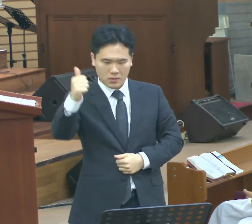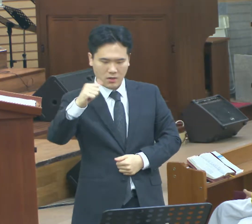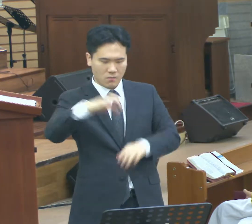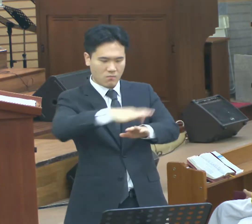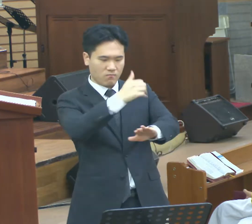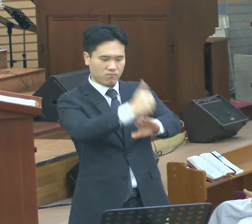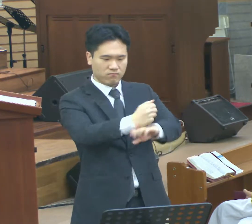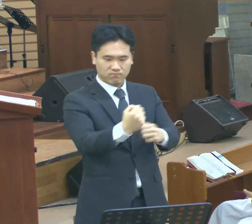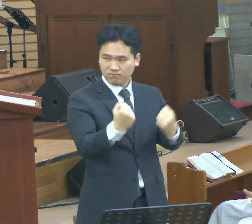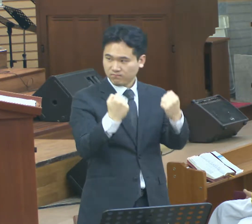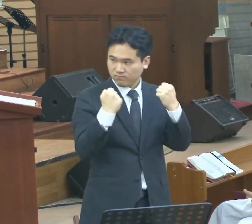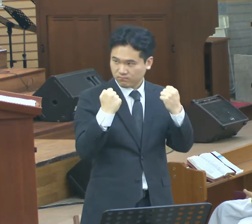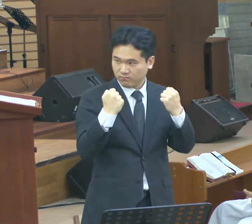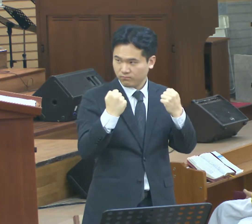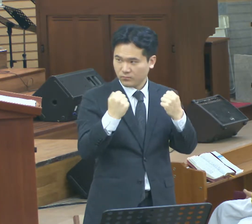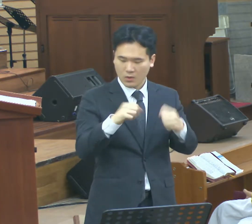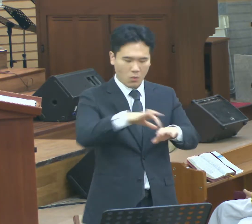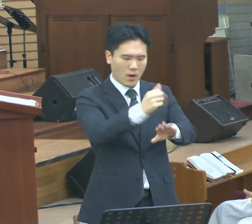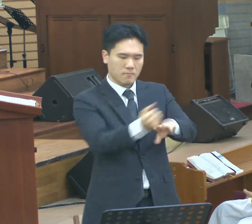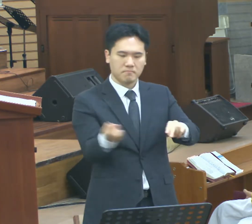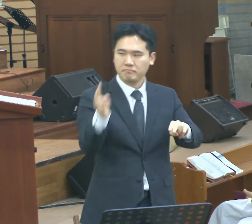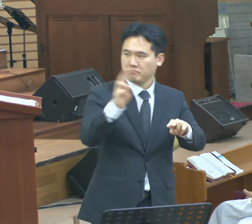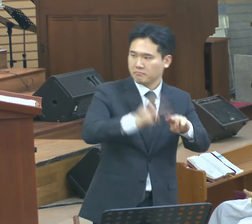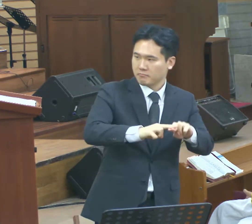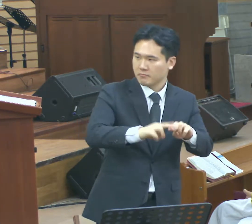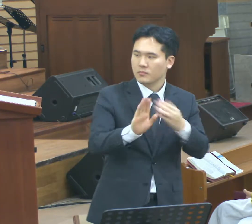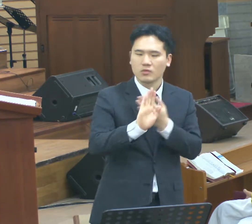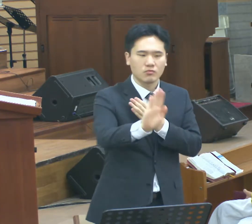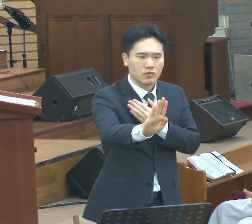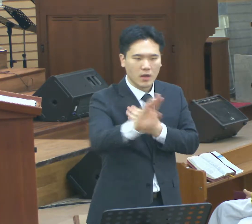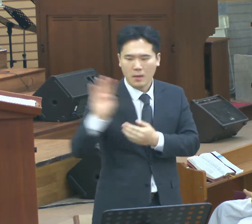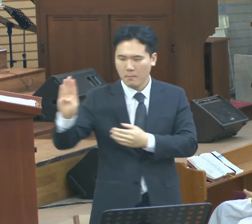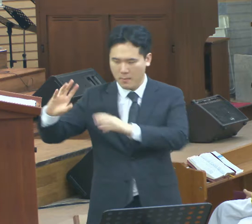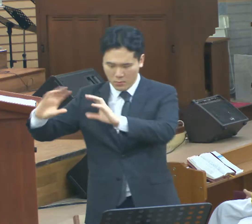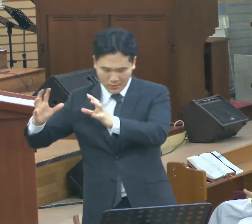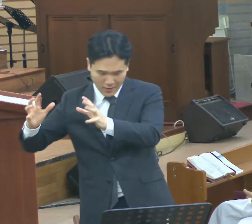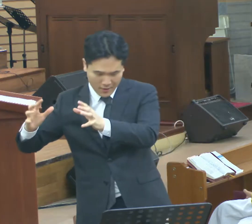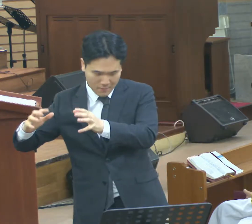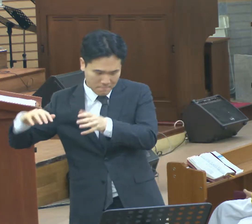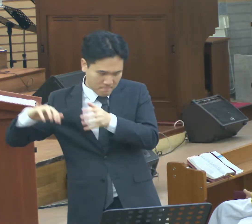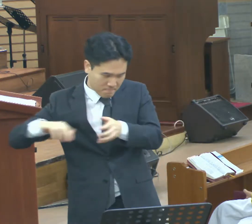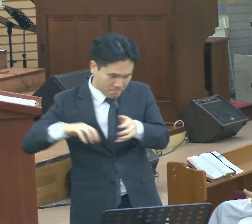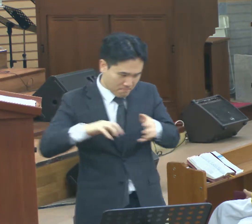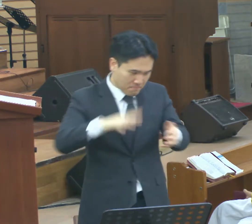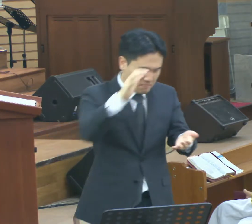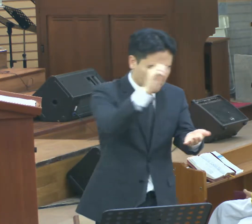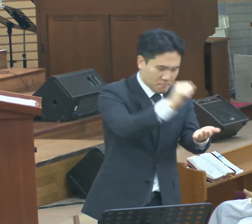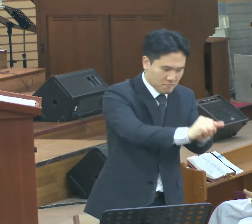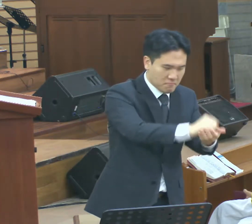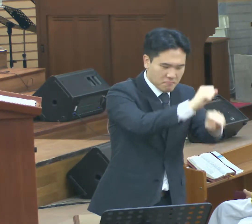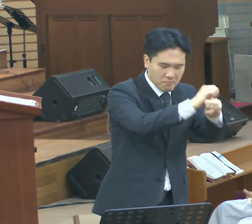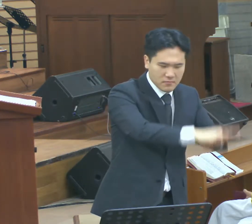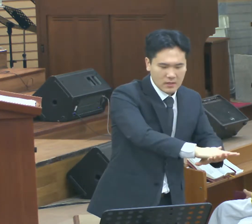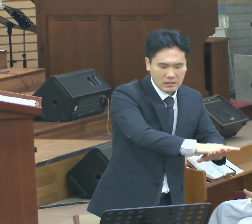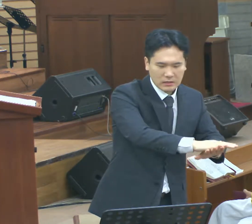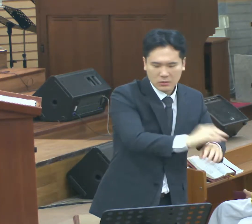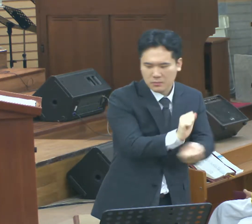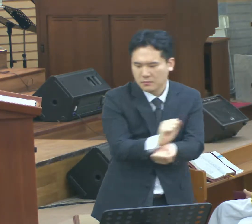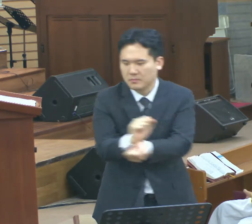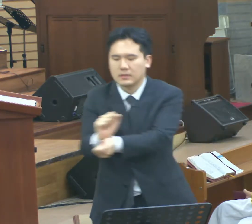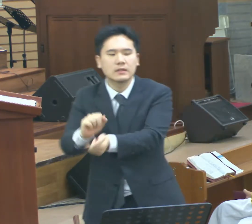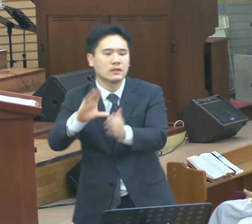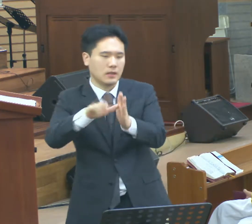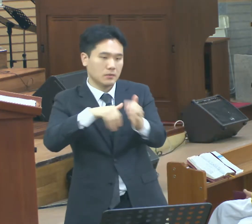왕권을 시작으로 바벨론에 의해 무너지는 역사적 사건까지 시기적으로 그때 시를 주로 이렇게